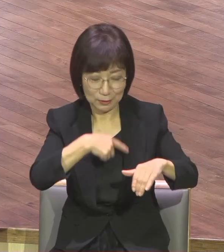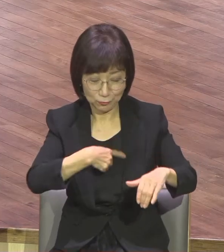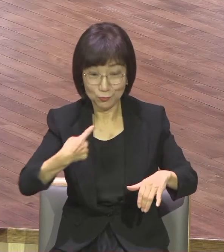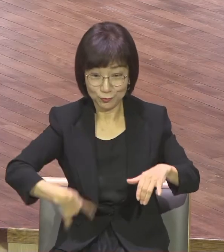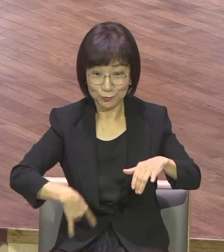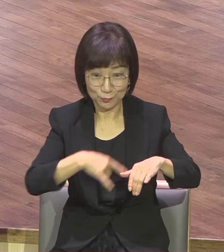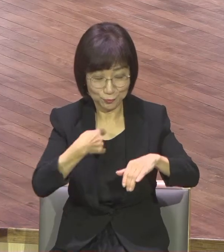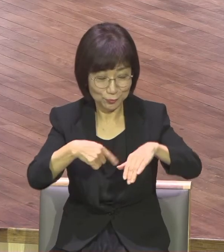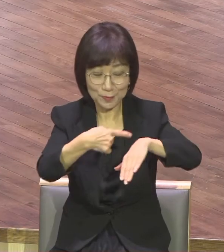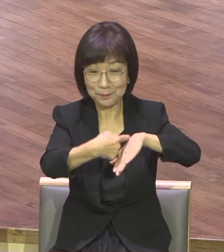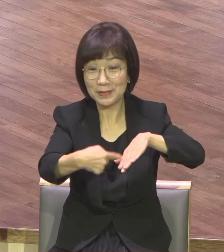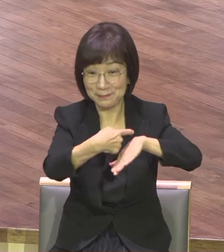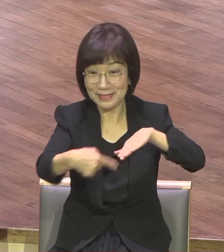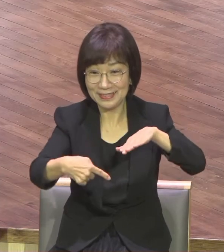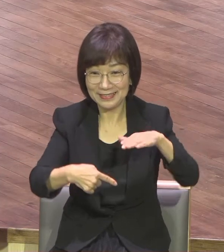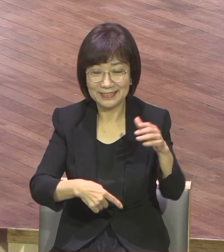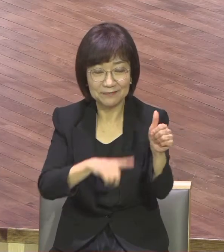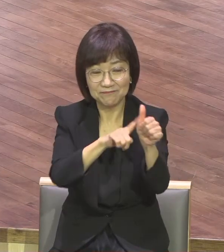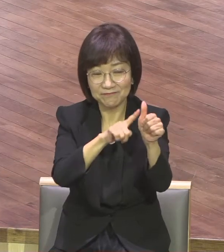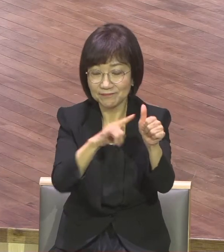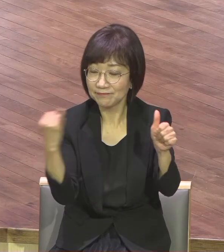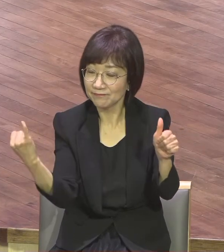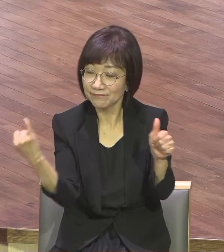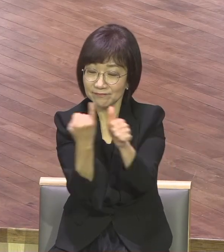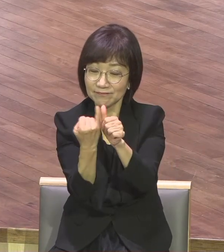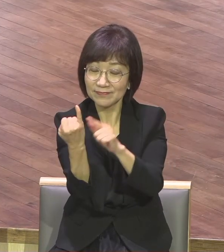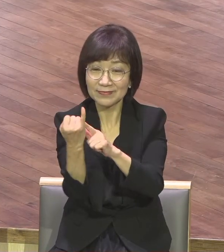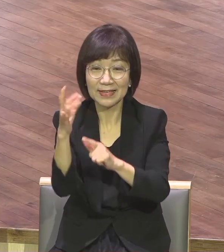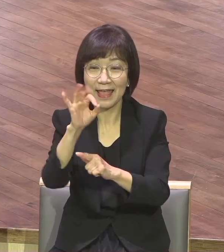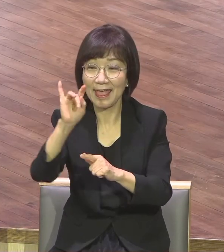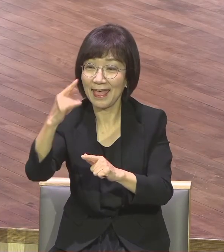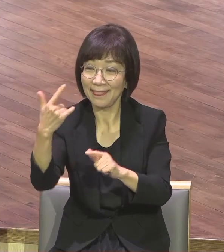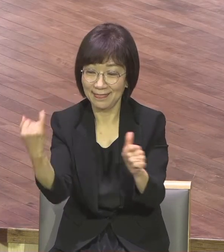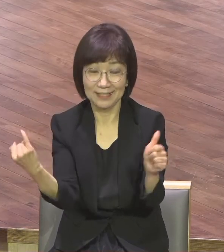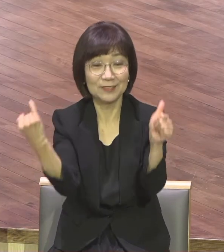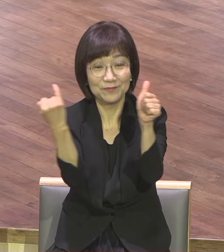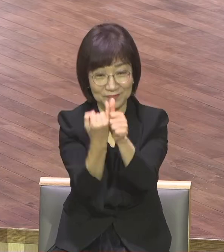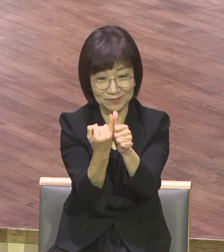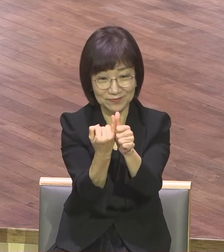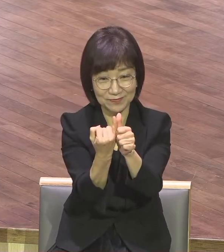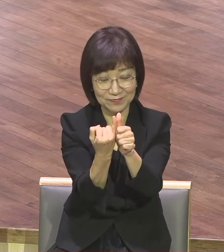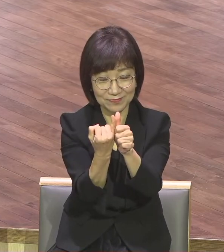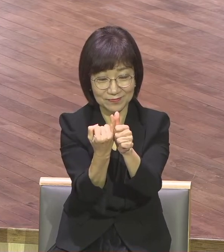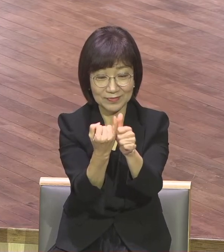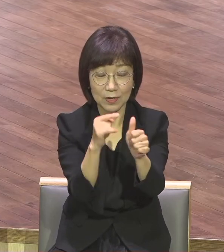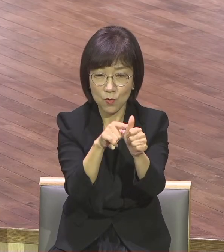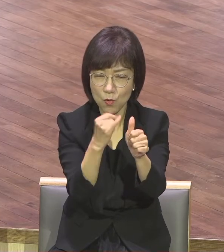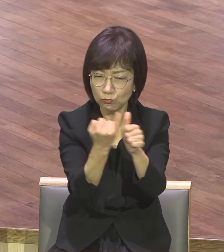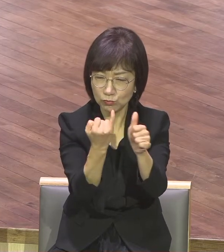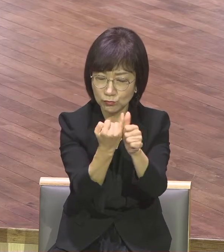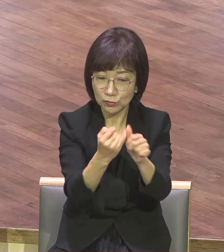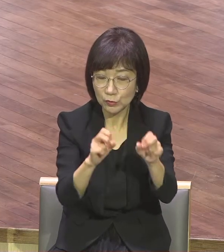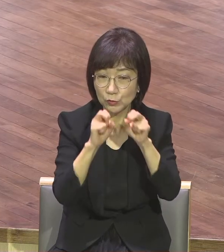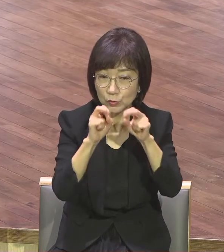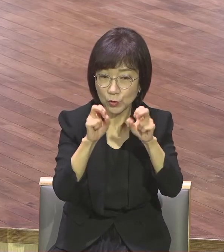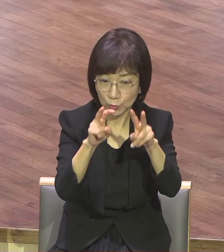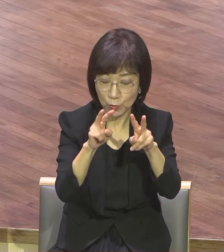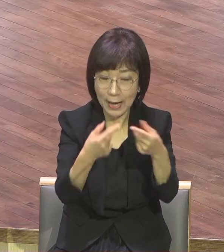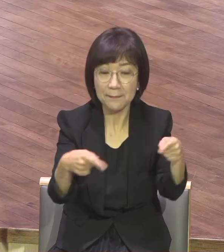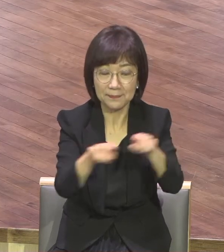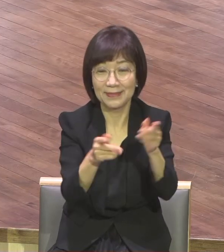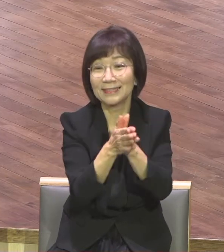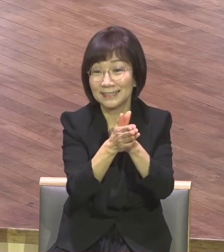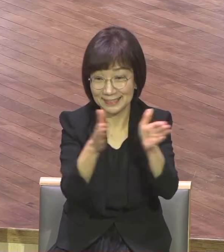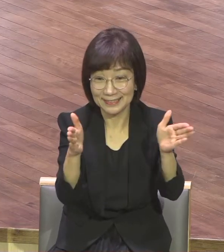태국 사람이에요. 이 두 분이 부부인데 이제 이 가정을 시작으로